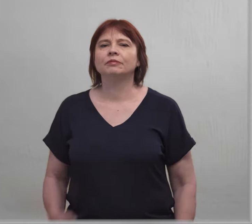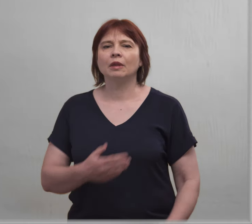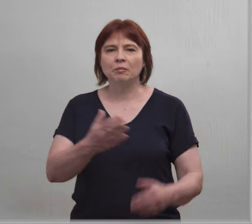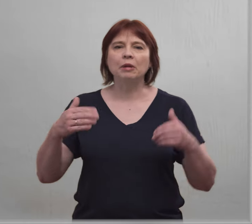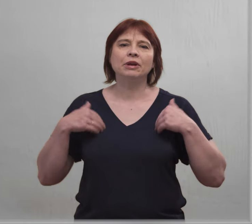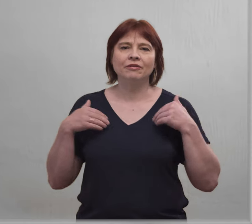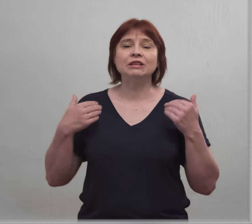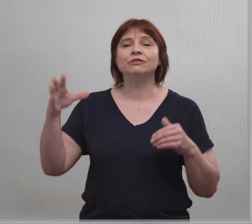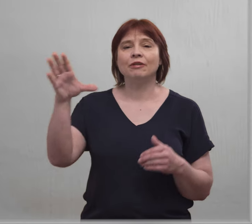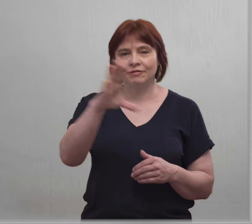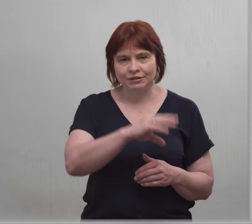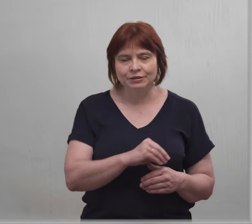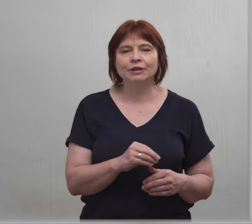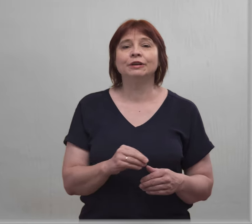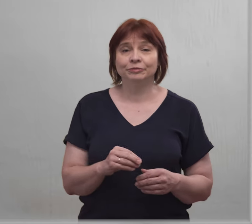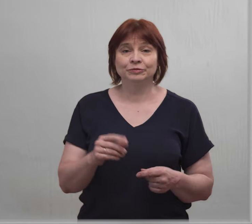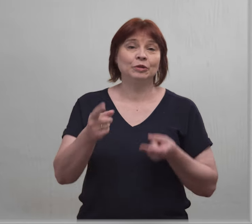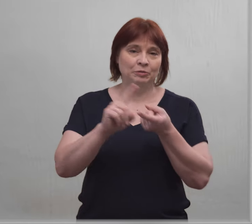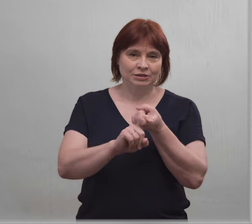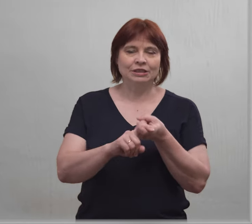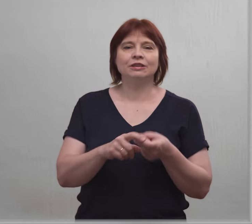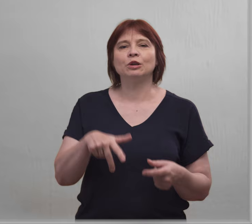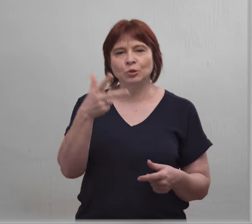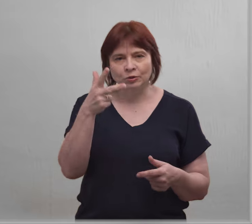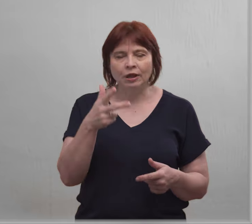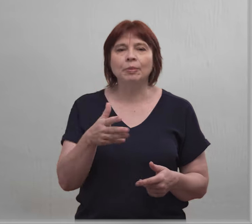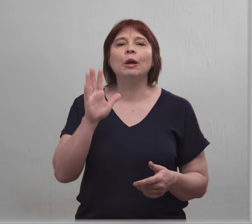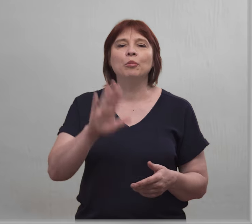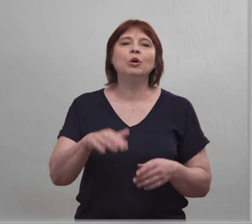Мы приветствуем тех, кто присоединился к нам в онлайне.